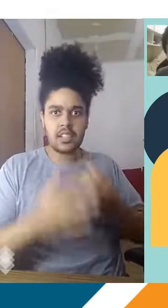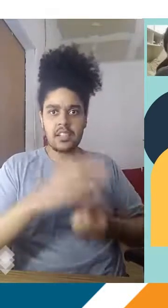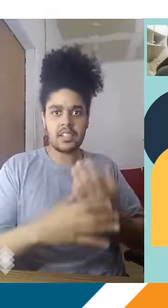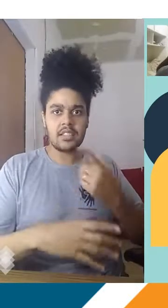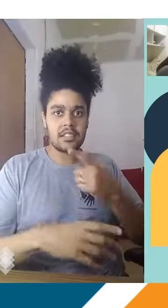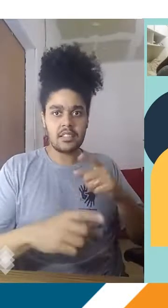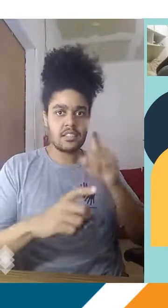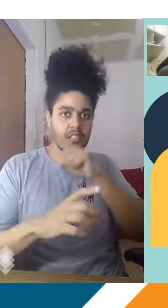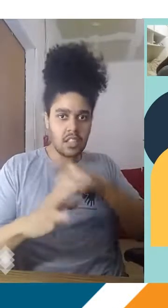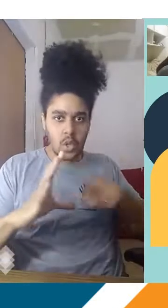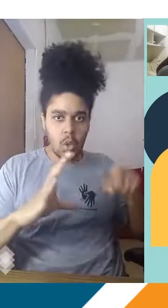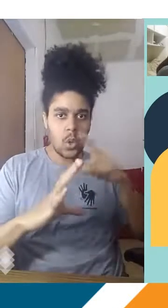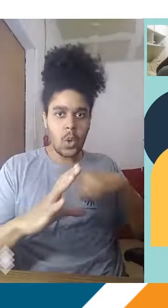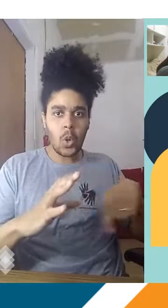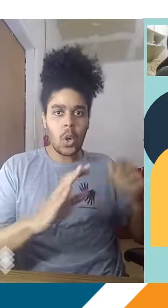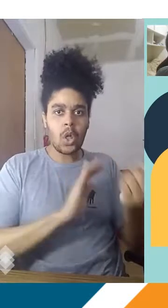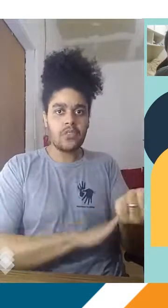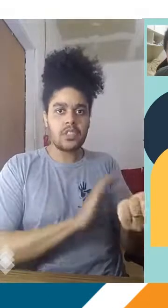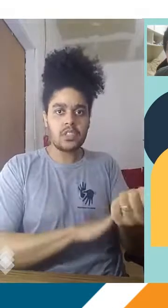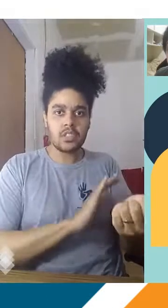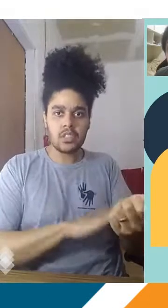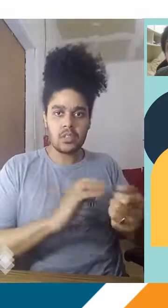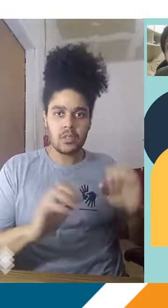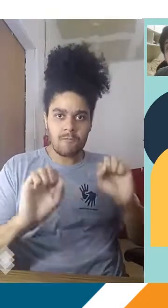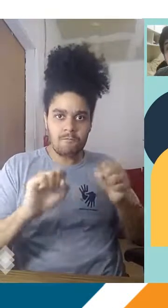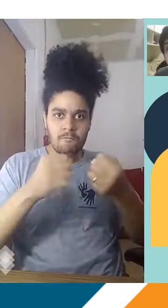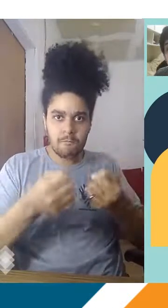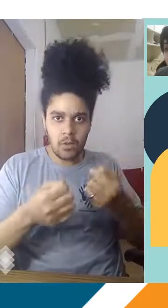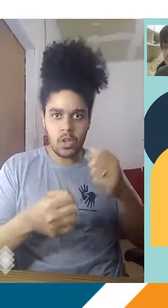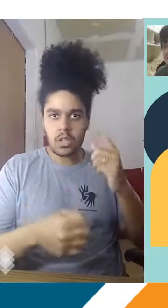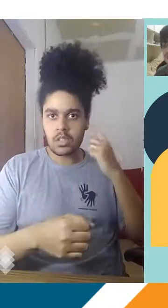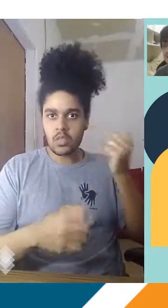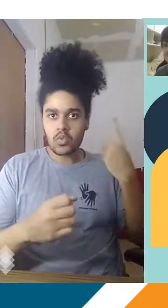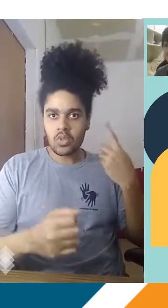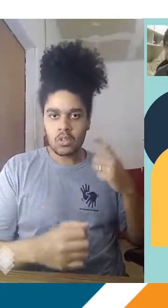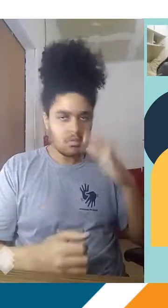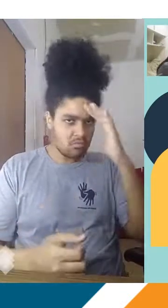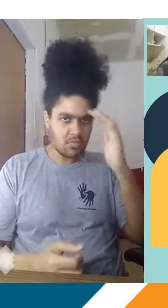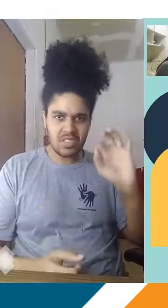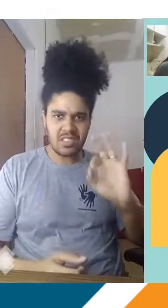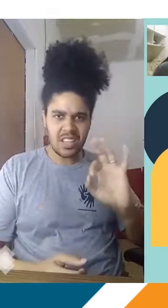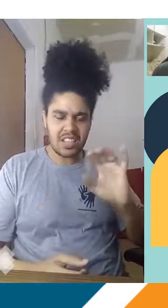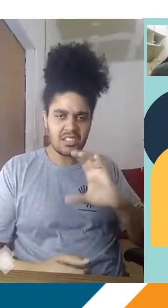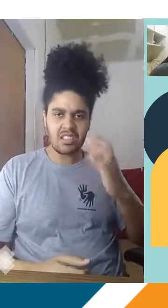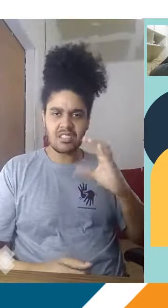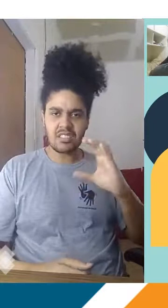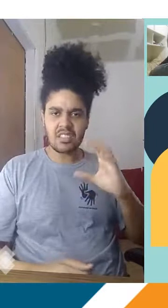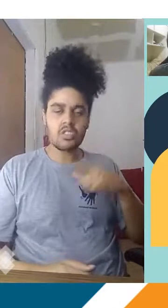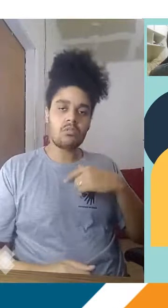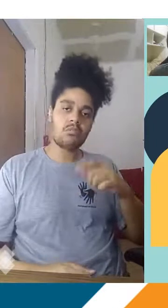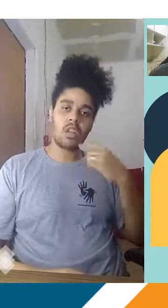crítico. Cria-se assim um círculo vicioso que fortalece o obscurantismo e a ignorância. Ou seja, por não compreender a